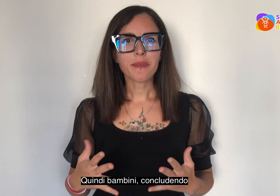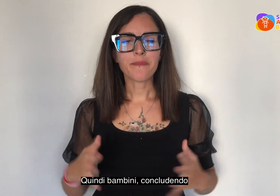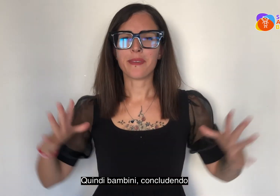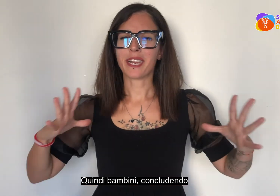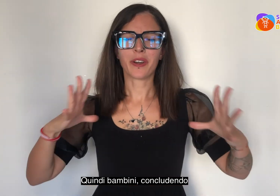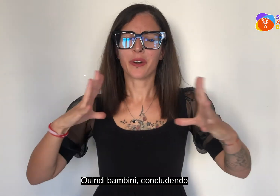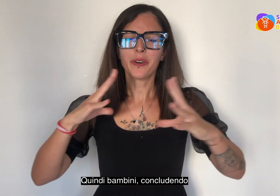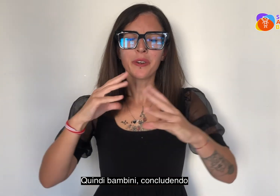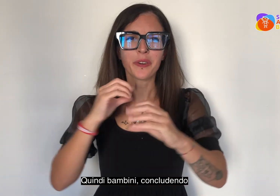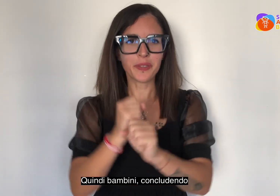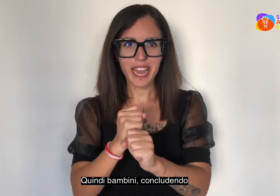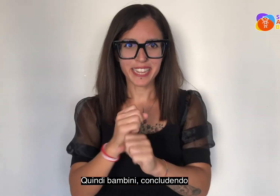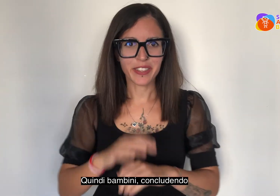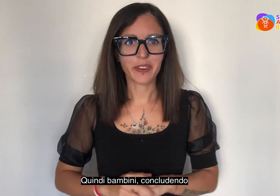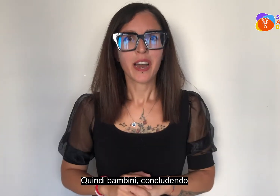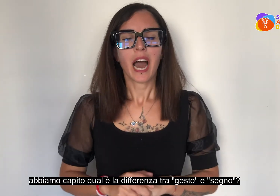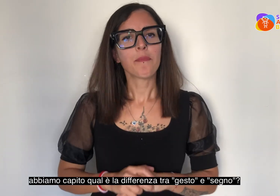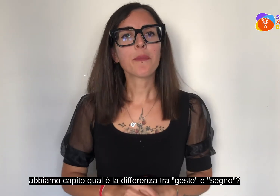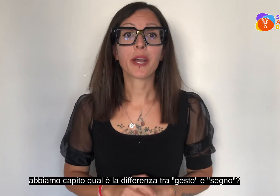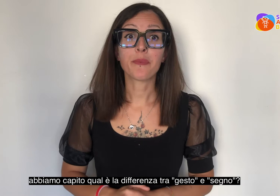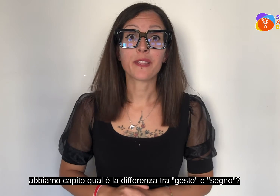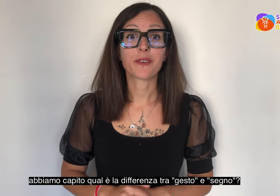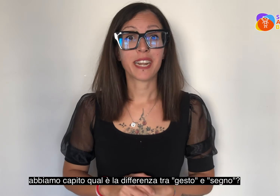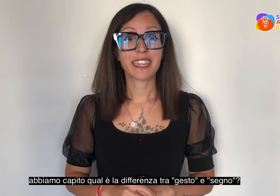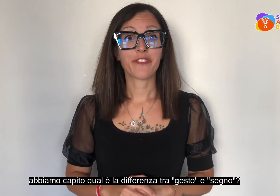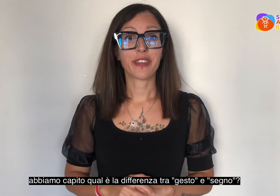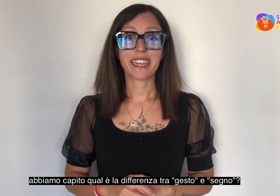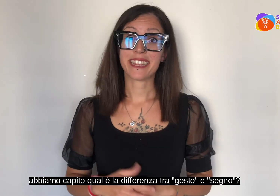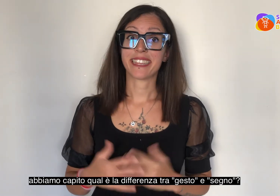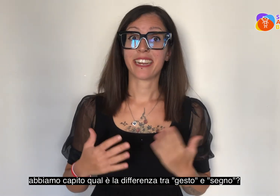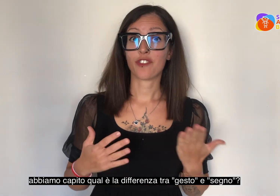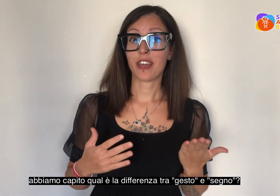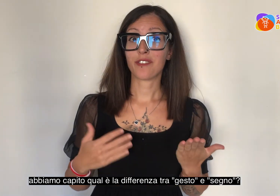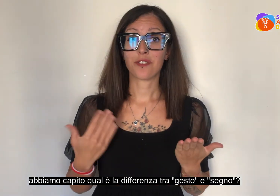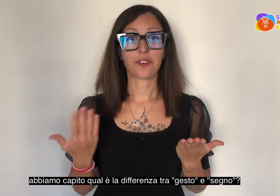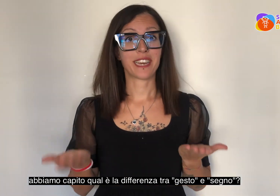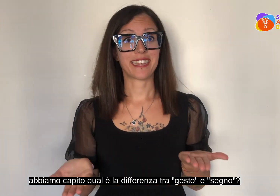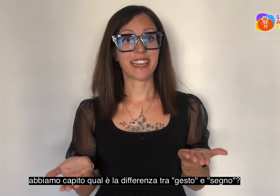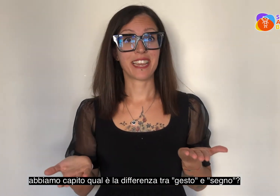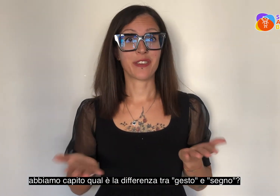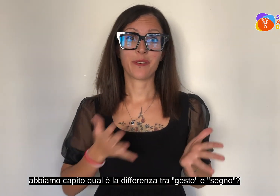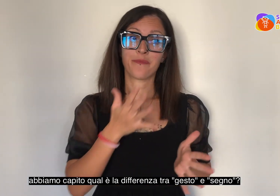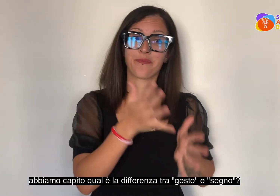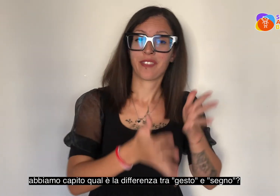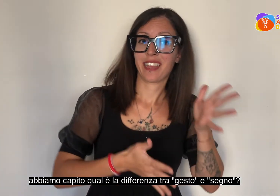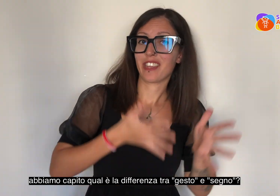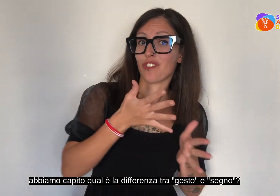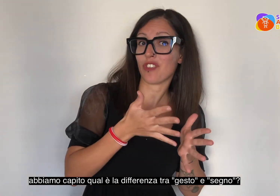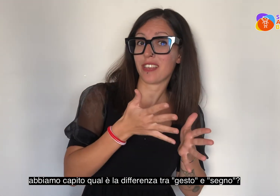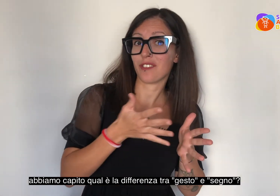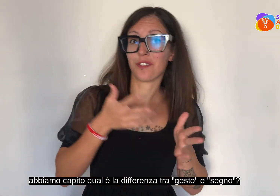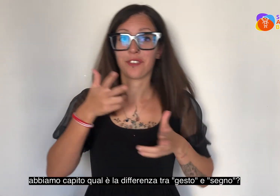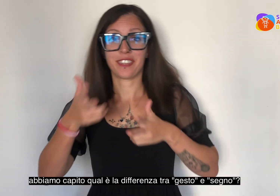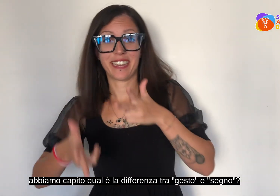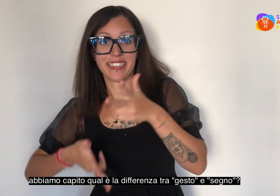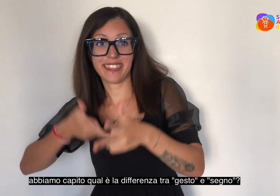bimbi, concludendo, abbiamo capito qual è la differenza tra gesto e segno? Gesto e